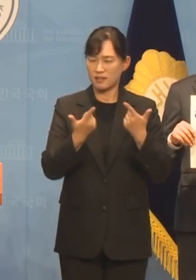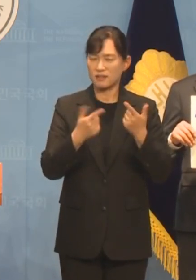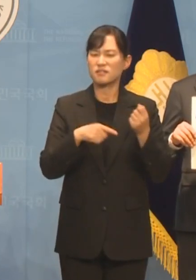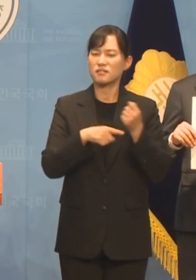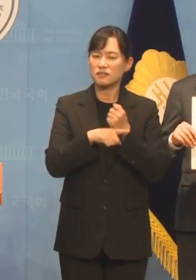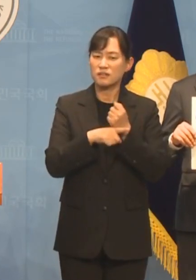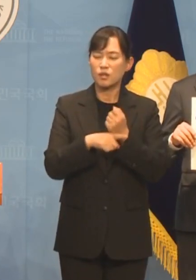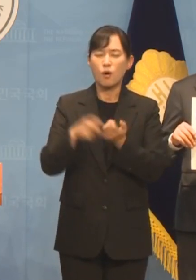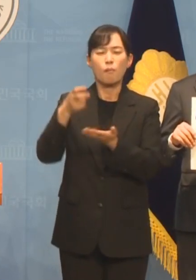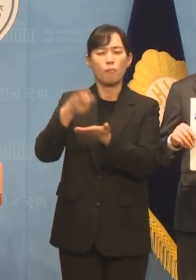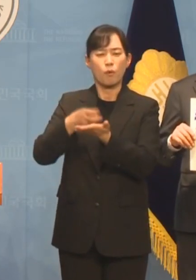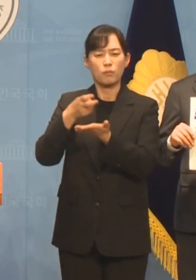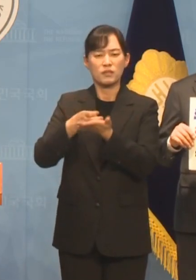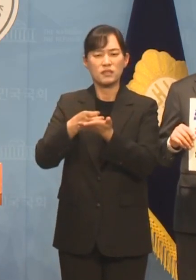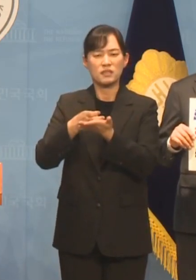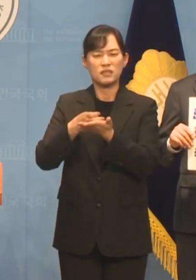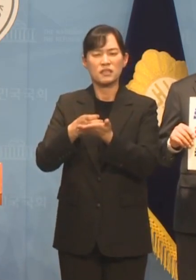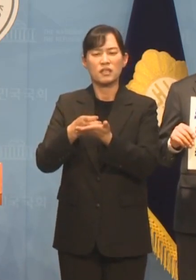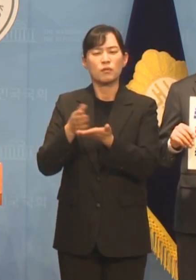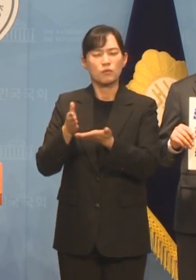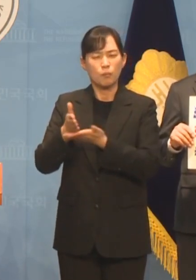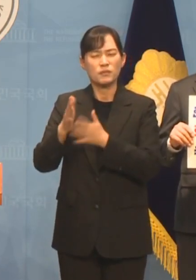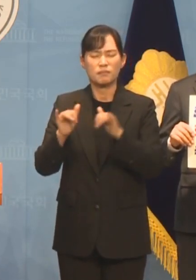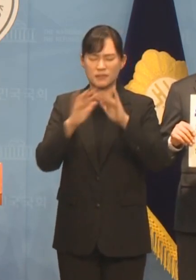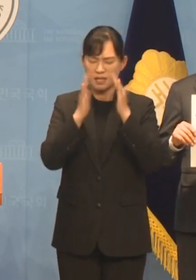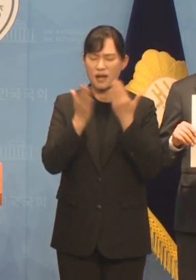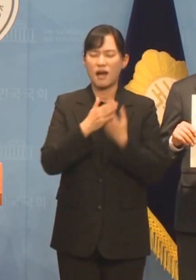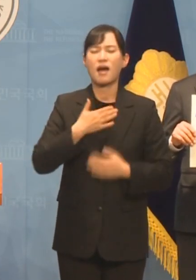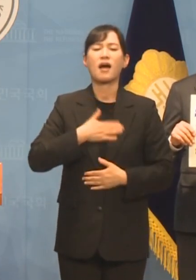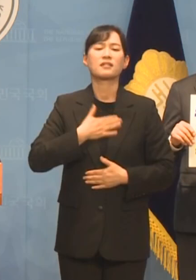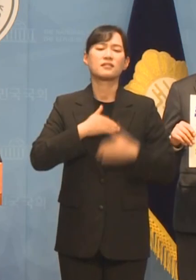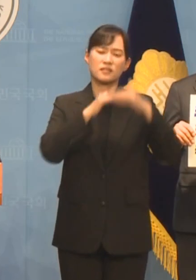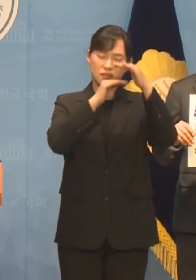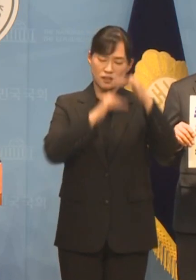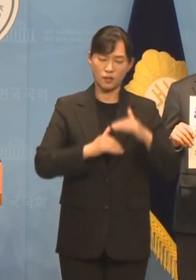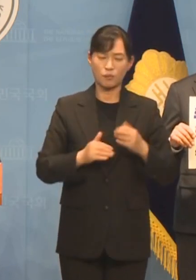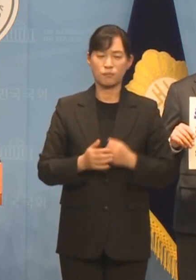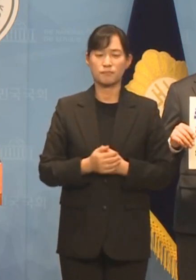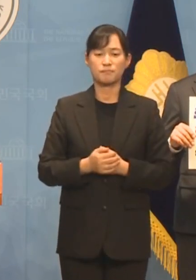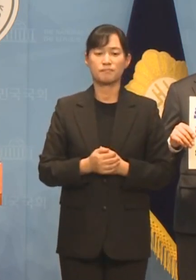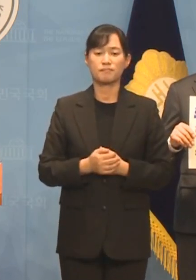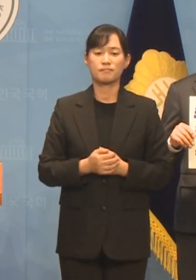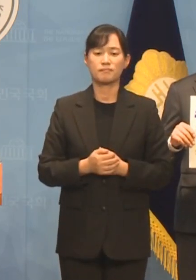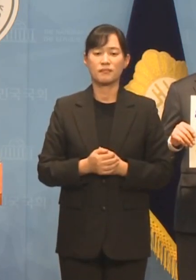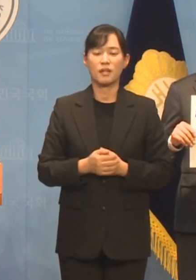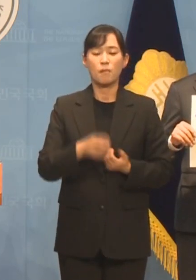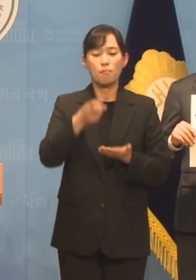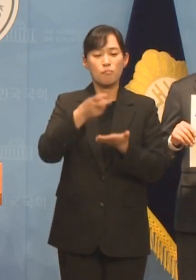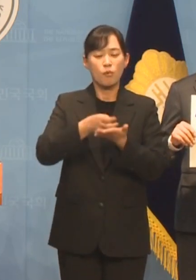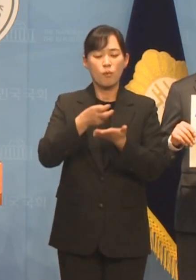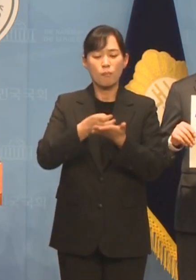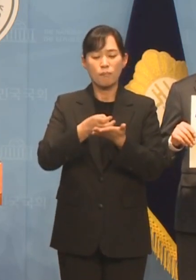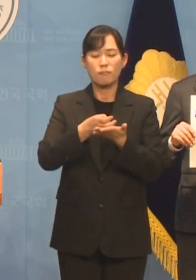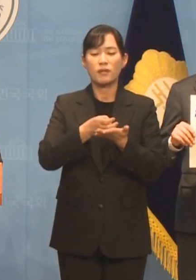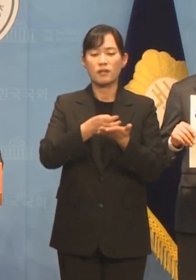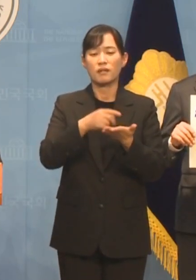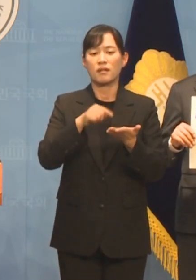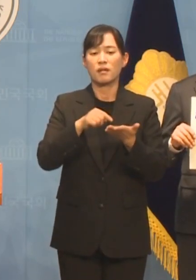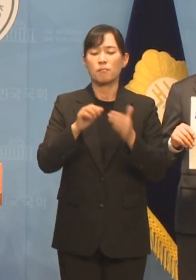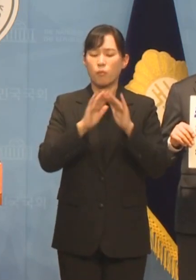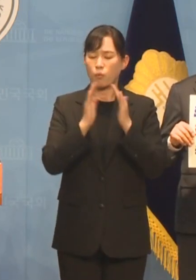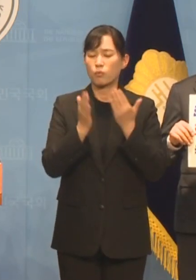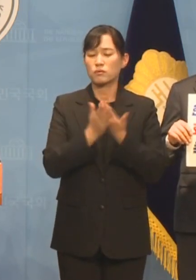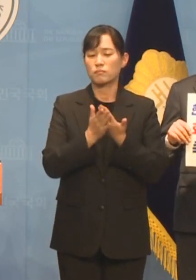이것은 법을 전공한 사람들은 누구나 알고 있는, 그래서 민법 총칙에 의한 그런 법 해석의 기본이 모든